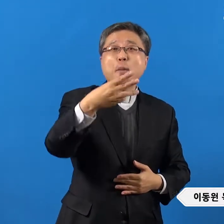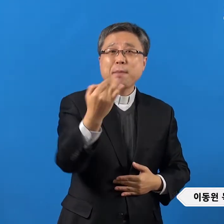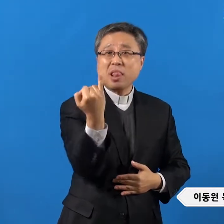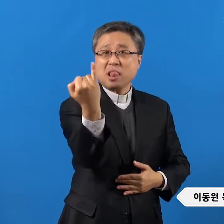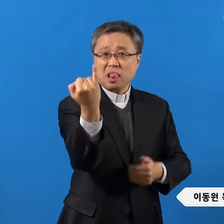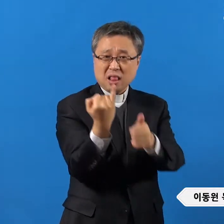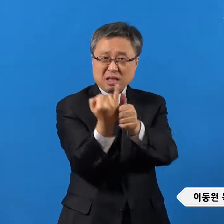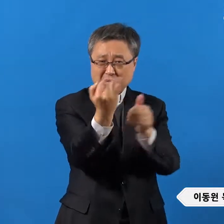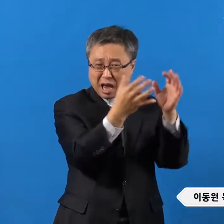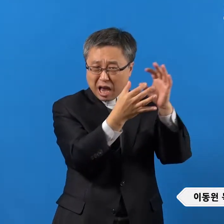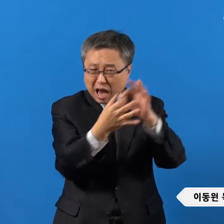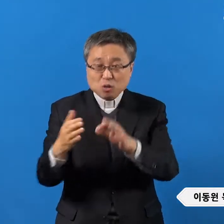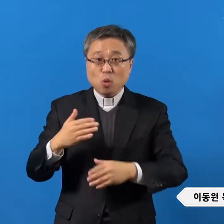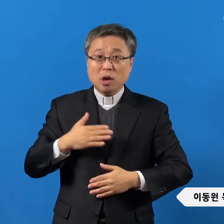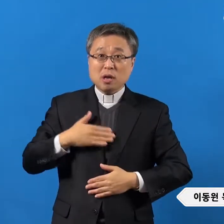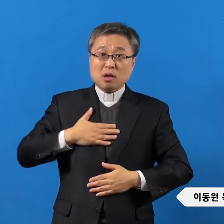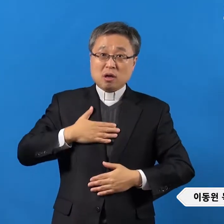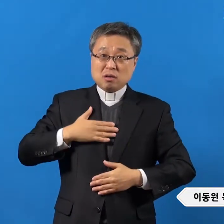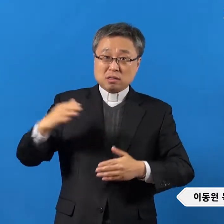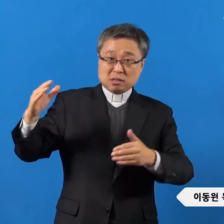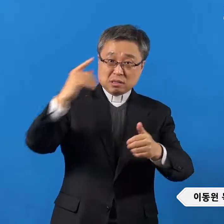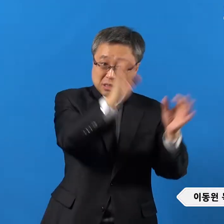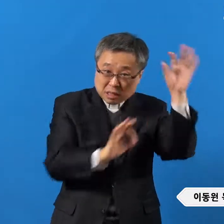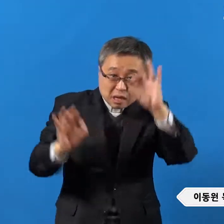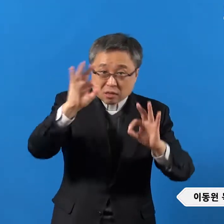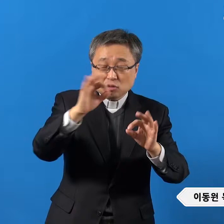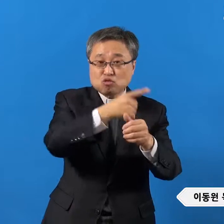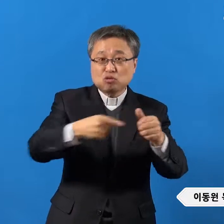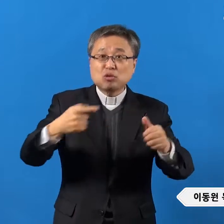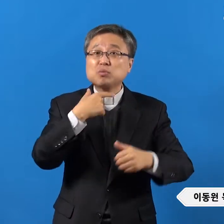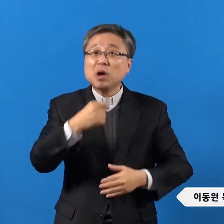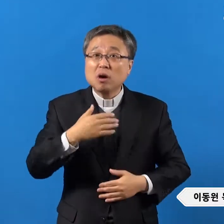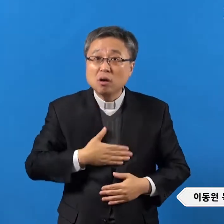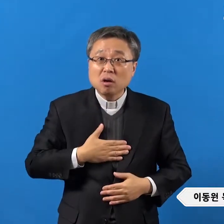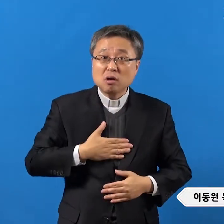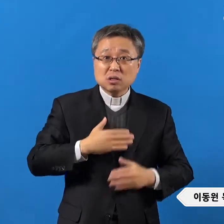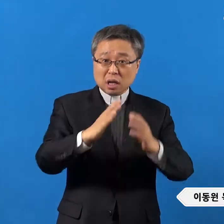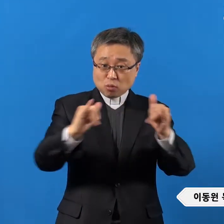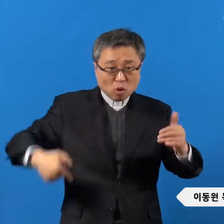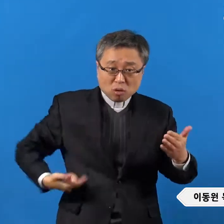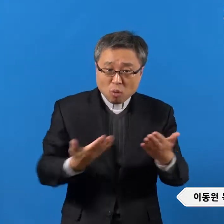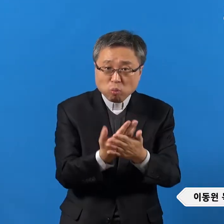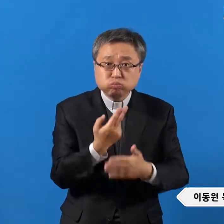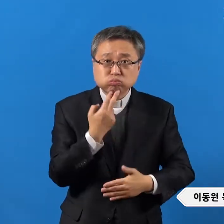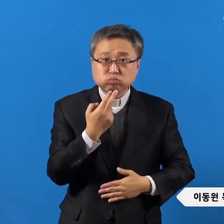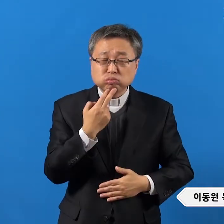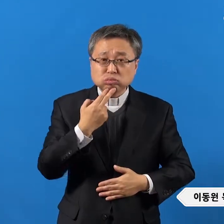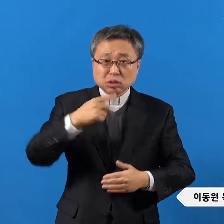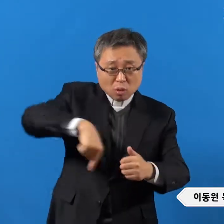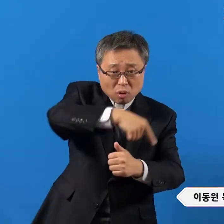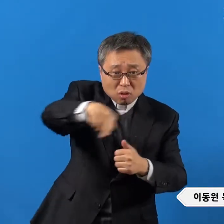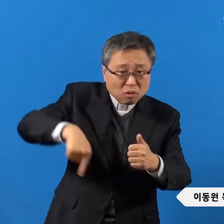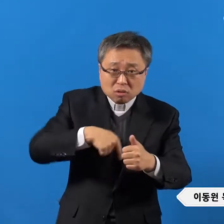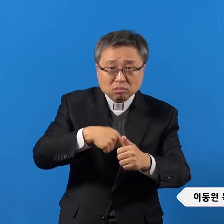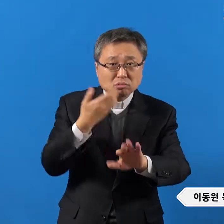있고 그리고 사람들이 회개한 것도 아니고 이 나라의 형편은 도무지 달라지지도 않았습니다. 저는